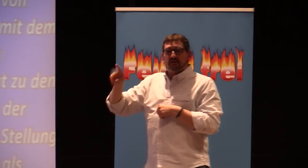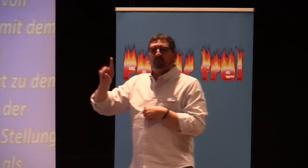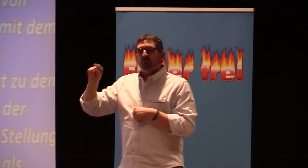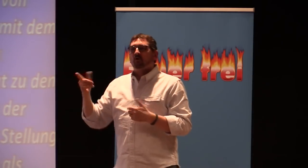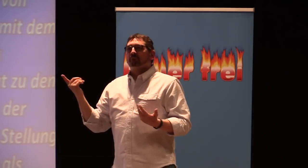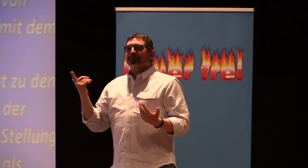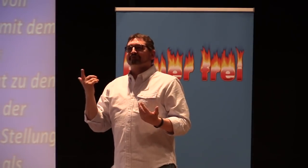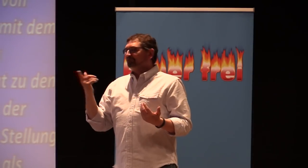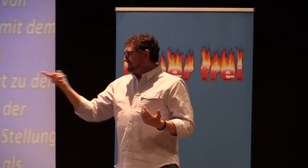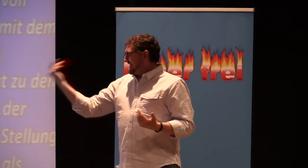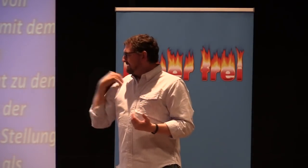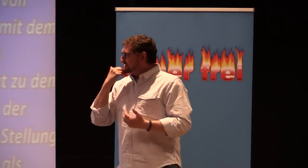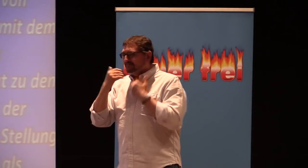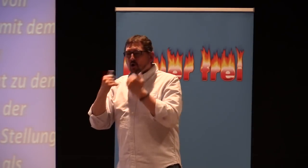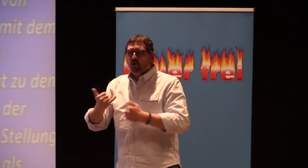die Natives heutzutage,